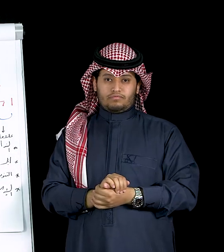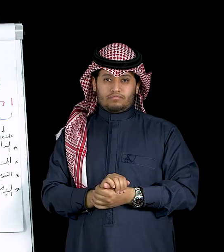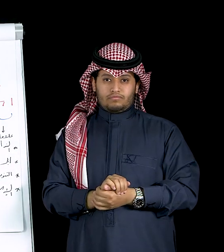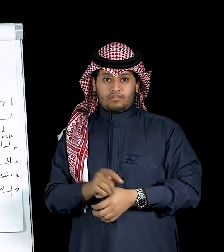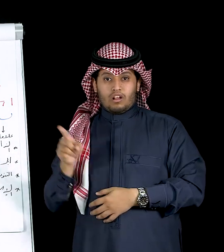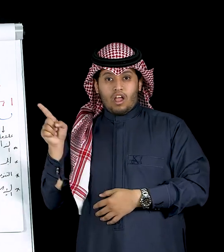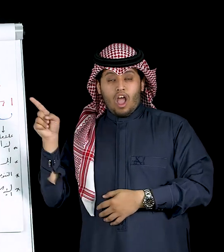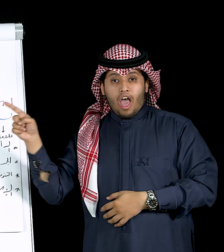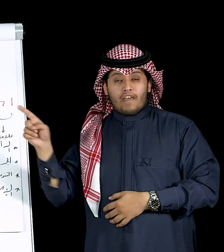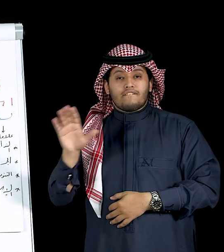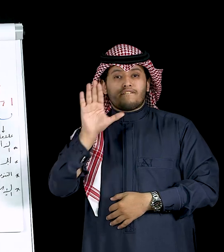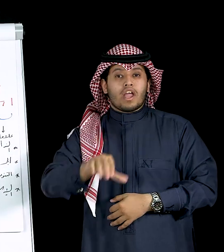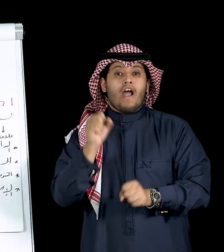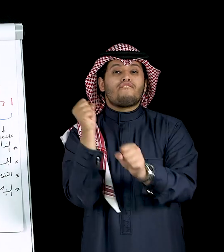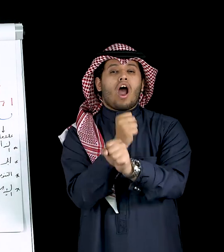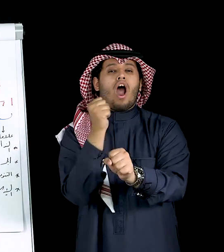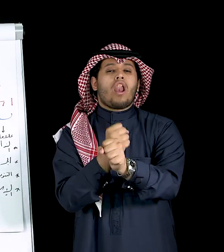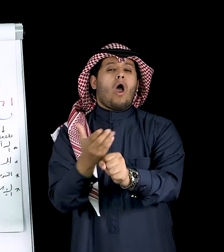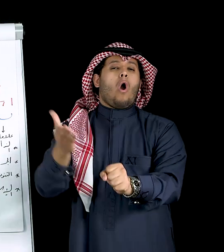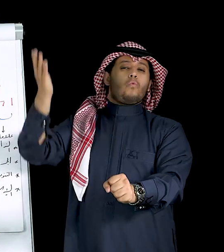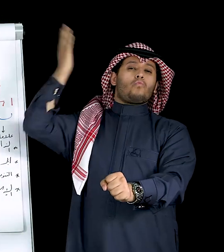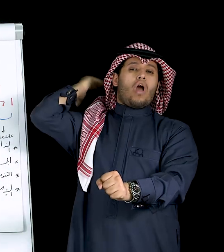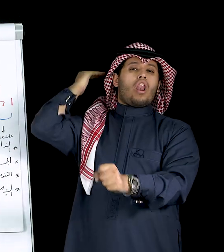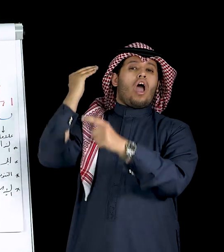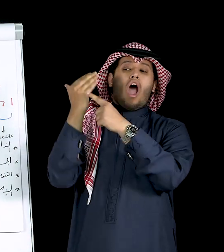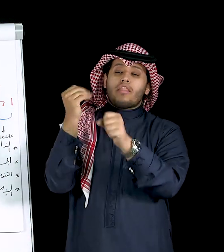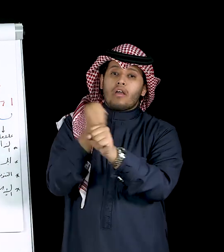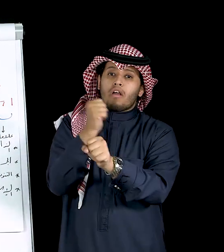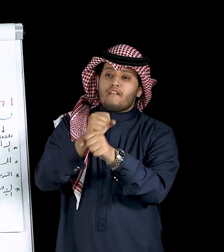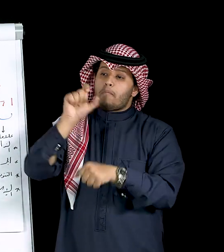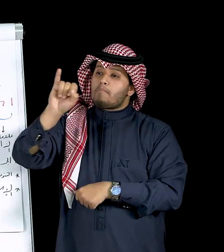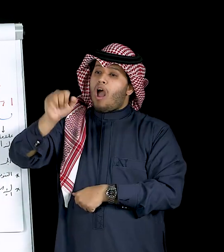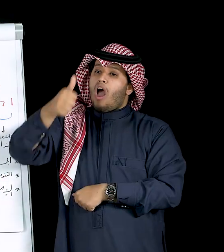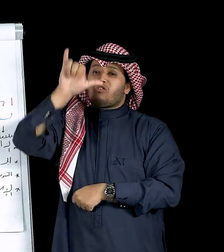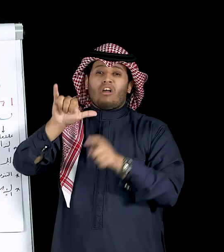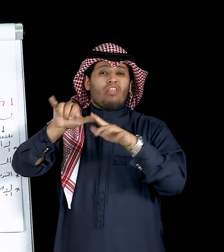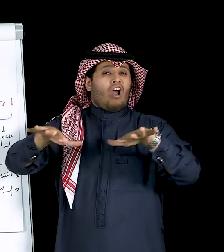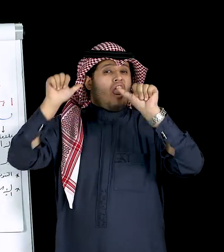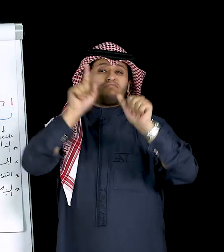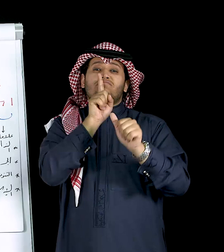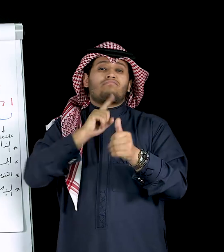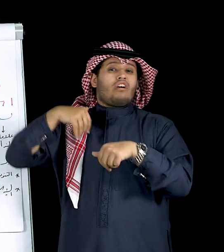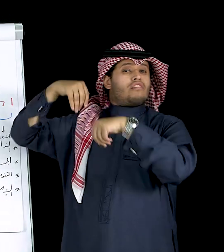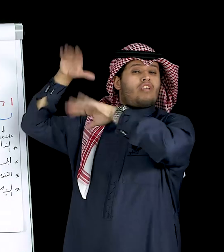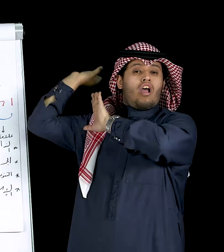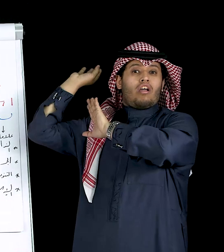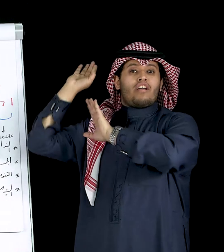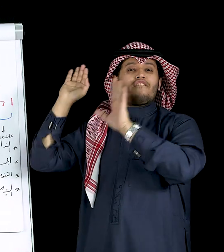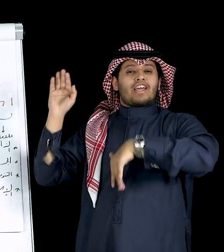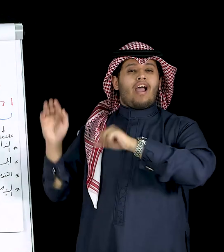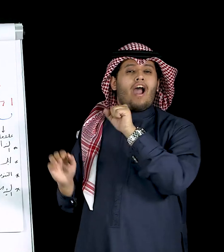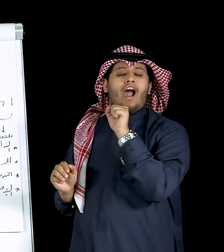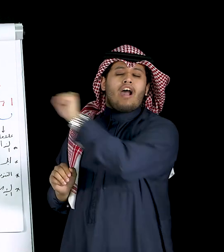فالفعل الماضي منها ما دل على زمن انتهى، وله علامة تختص